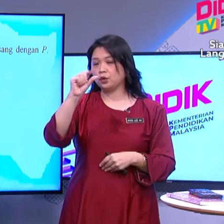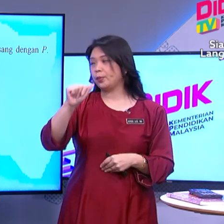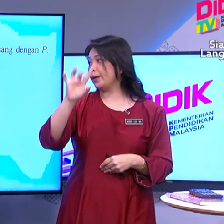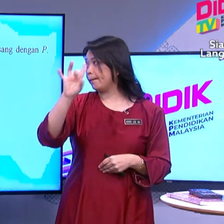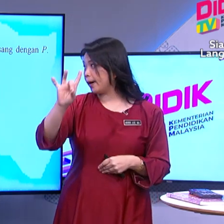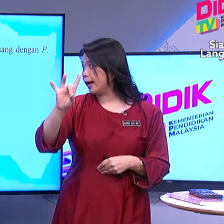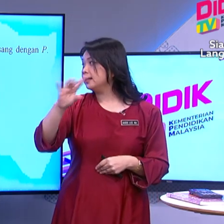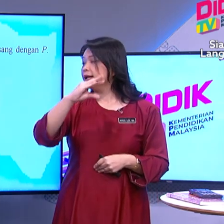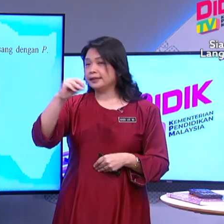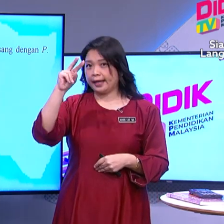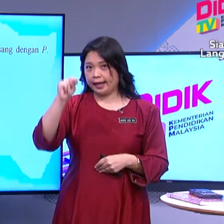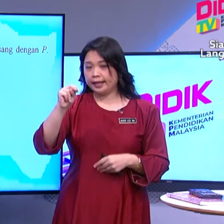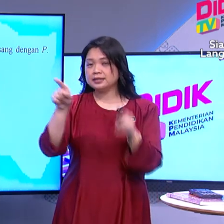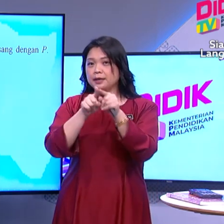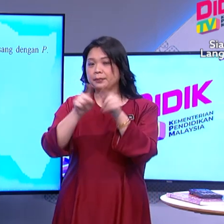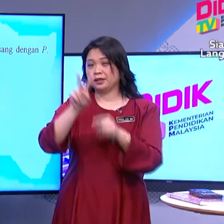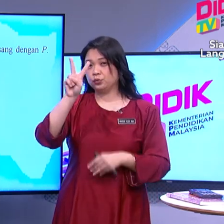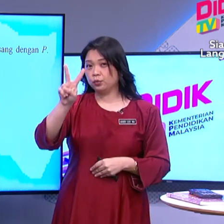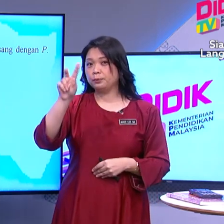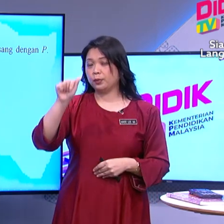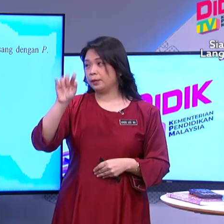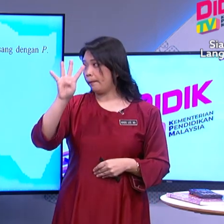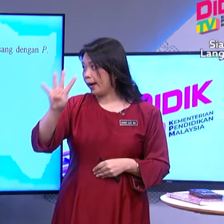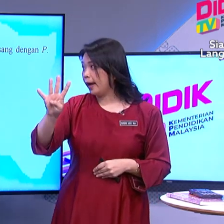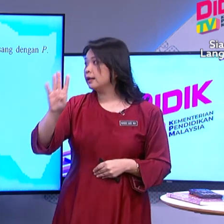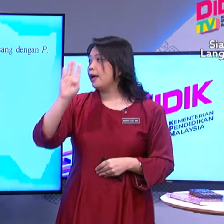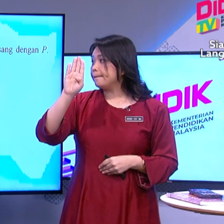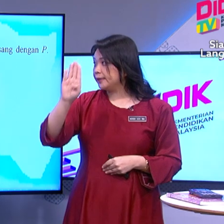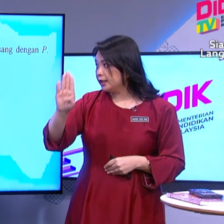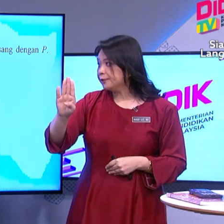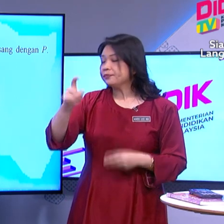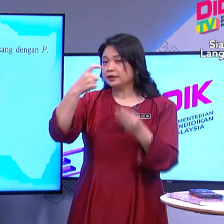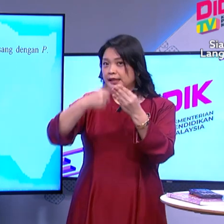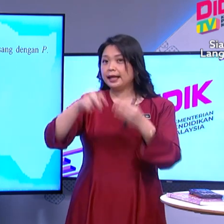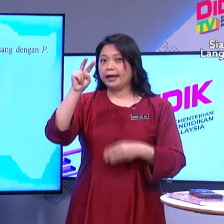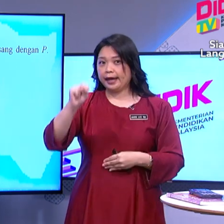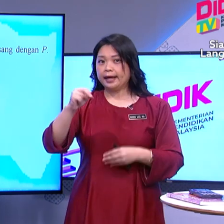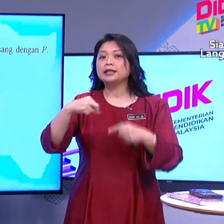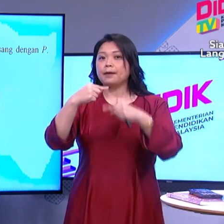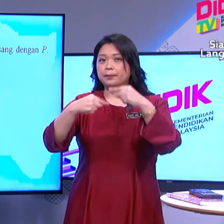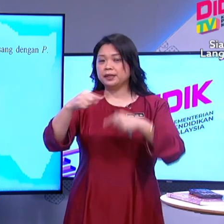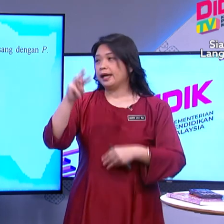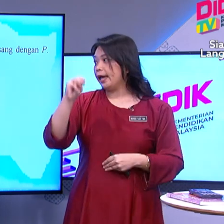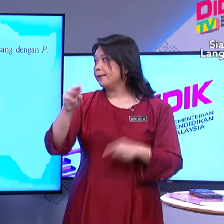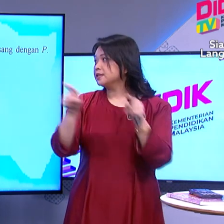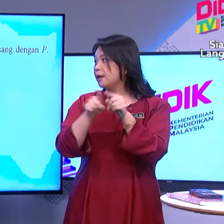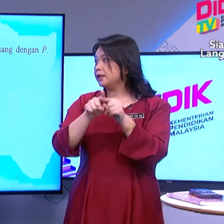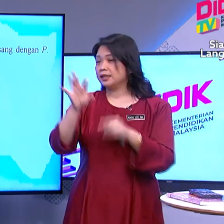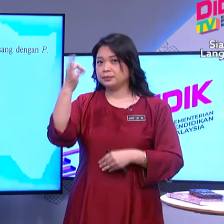0 8 daen sama banyak 24b nilai UN apabila N =